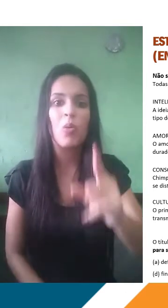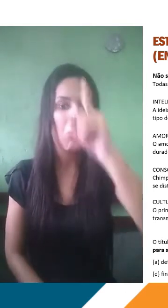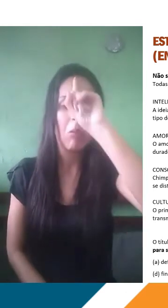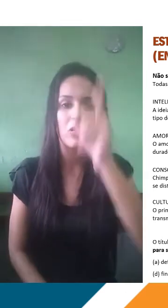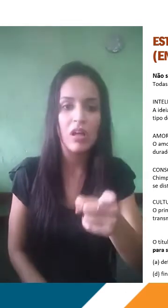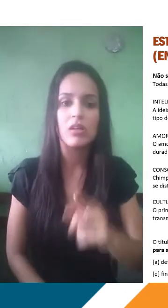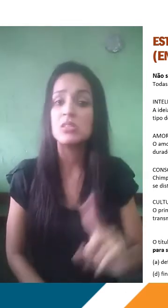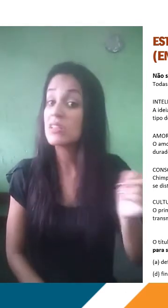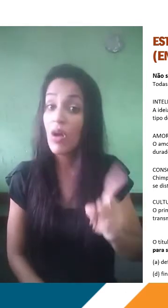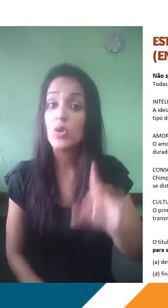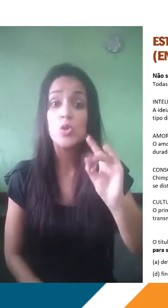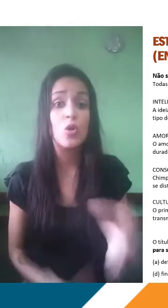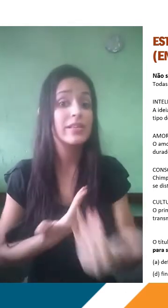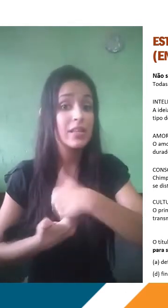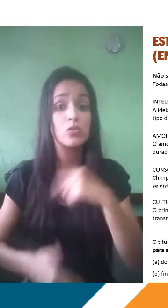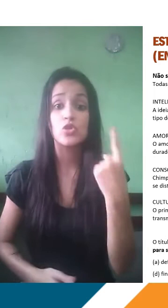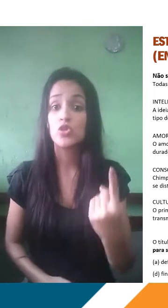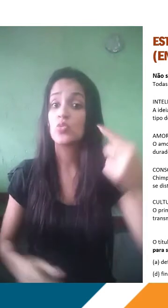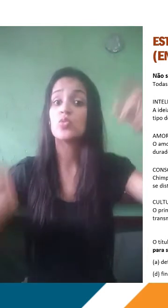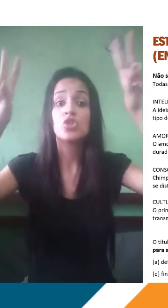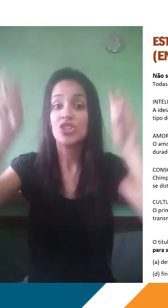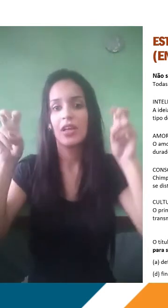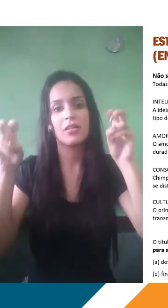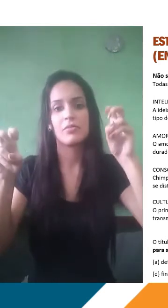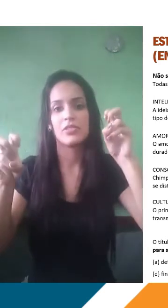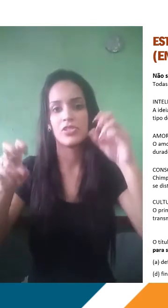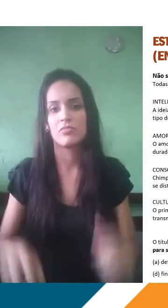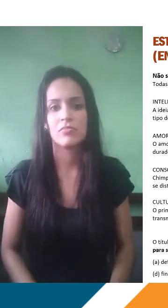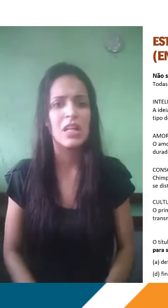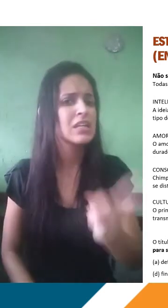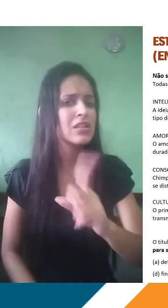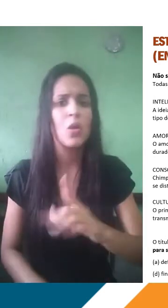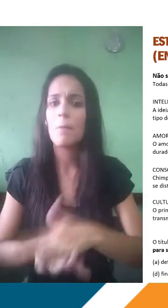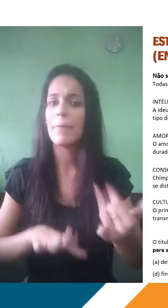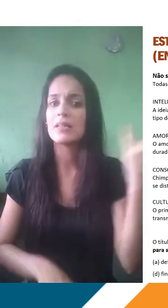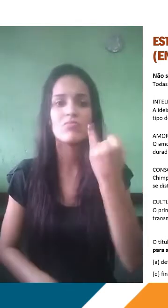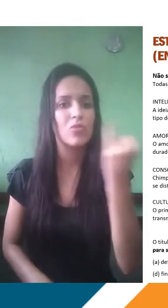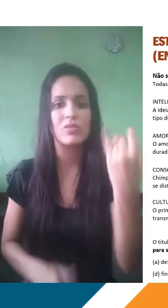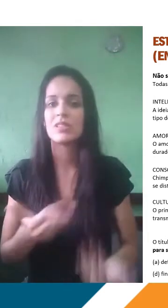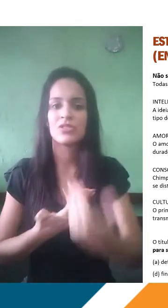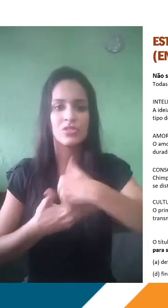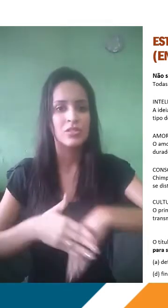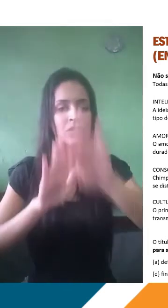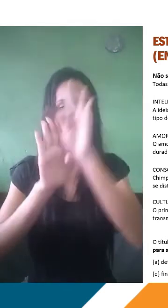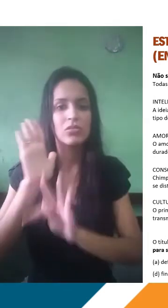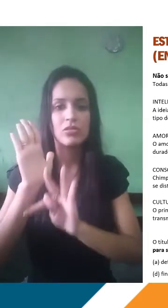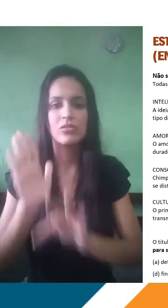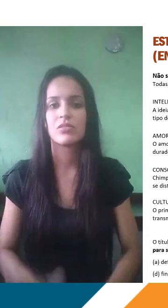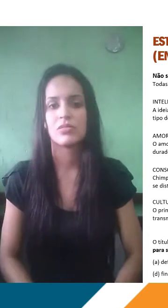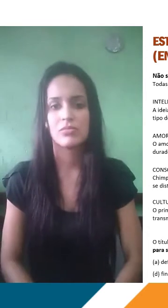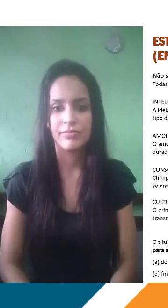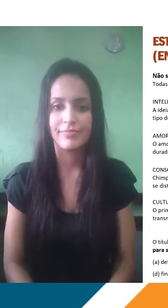um dos temas E não se apresenta como estratégia de base utilizada no texto todo Nem o autor concentra seus